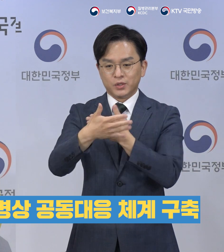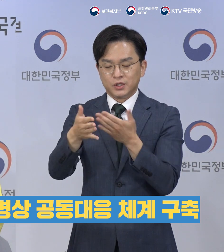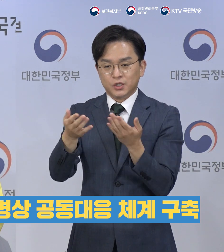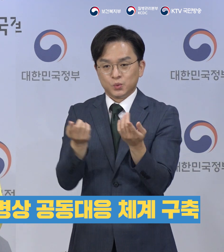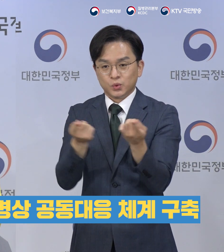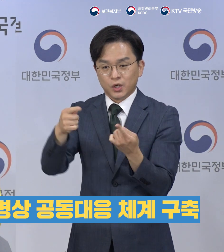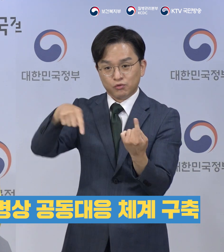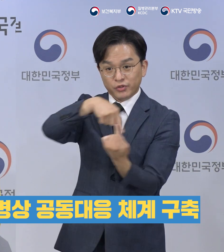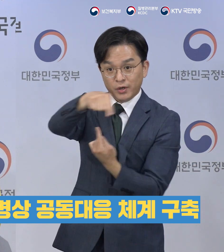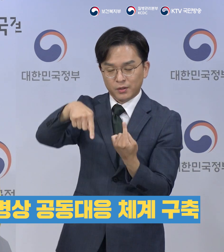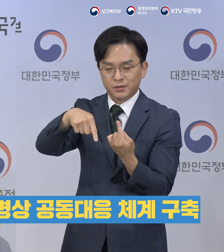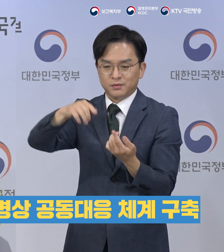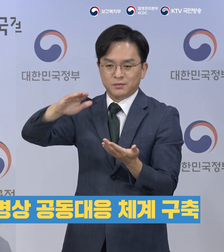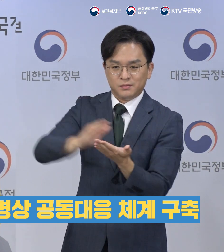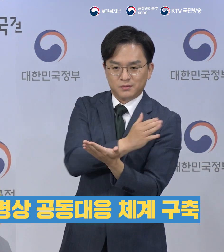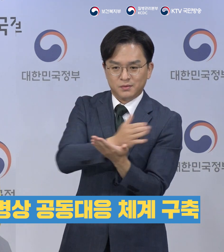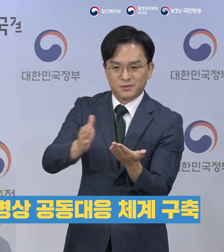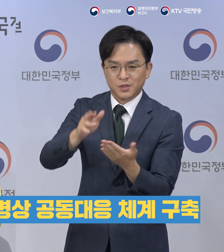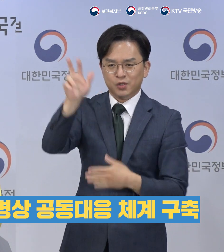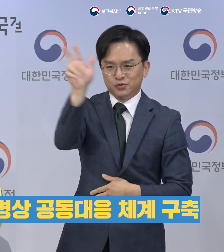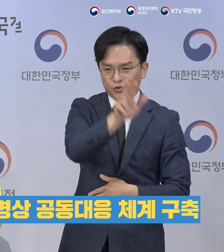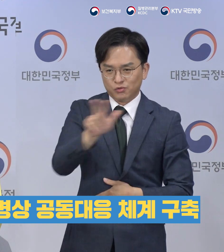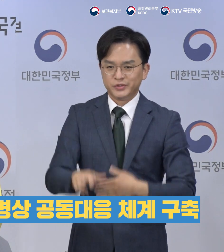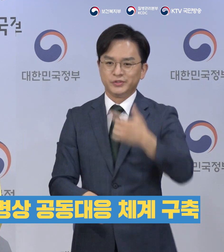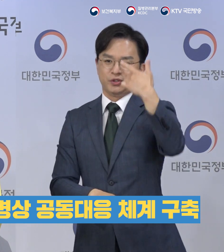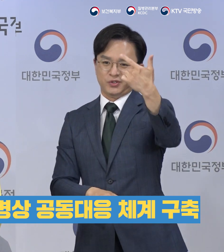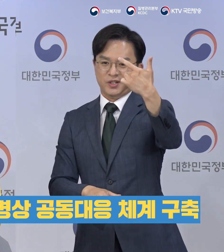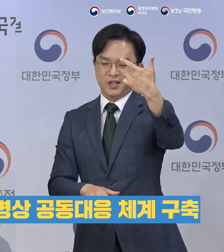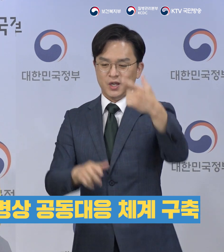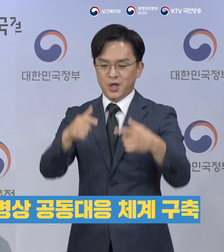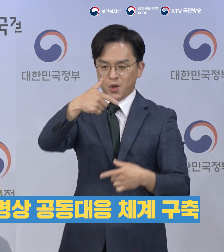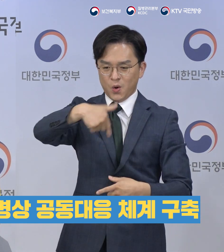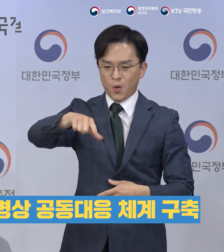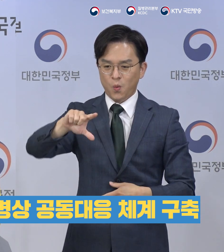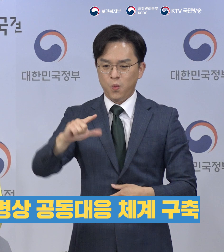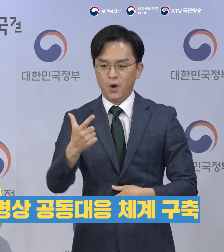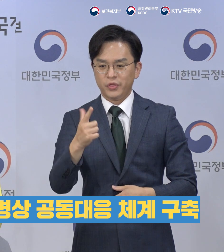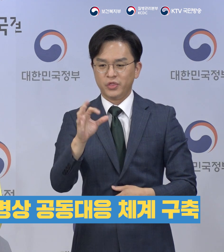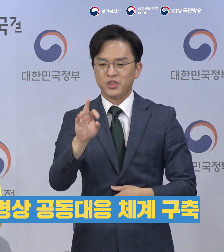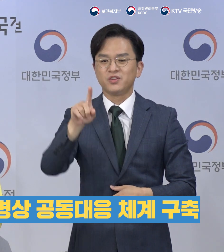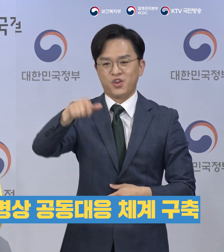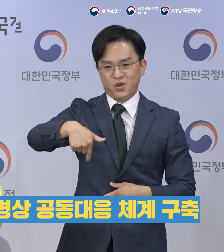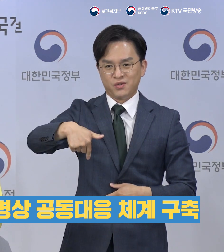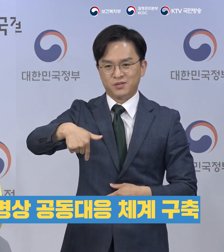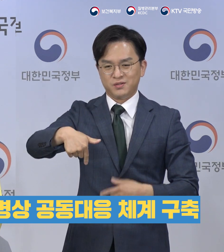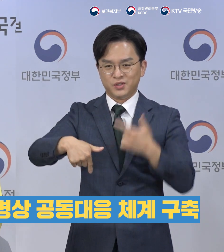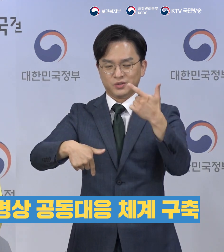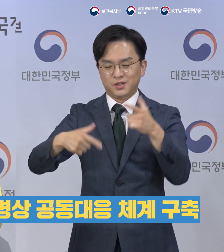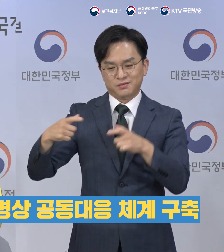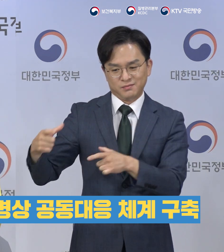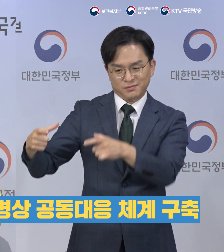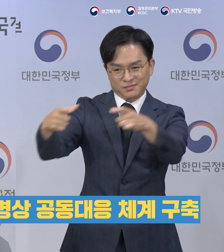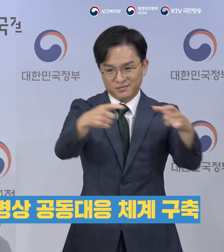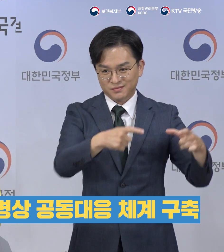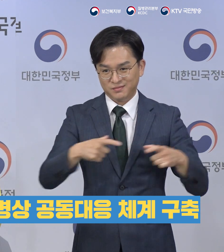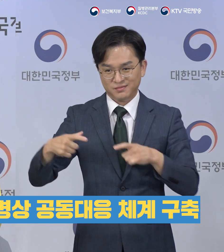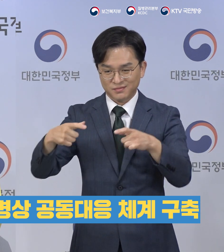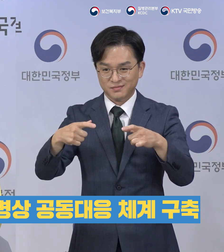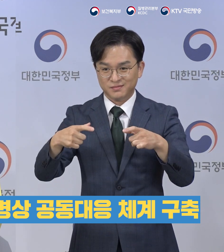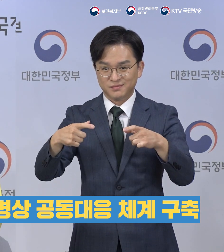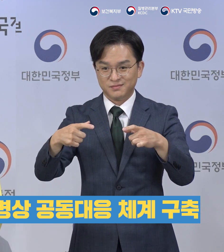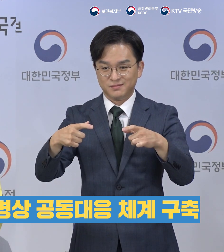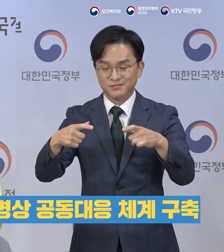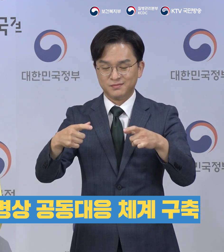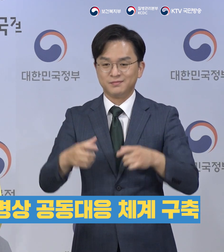대비하여 전국을 수도권, 충청권 등 6개 권역으로 나누고 권역별 병상 공동